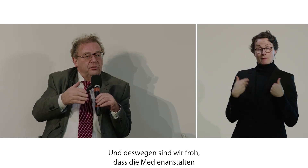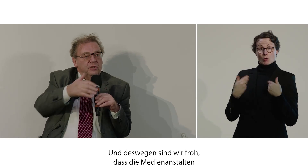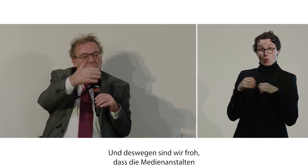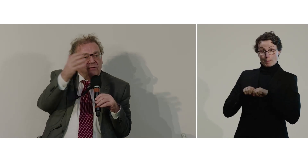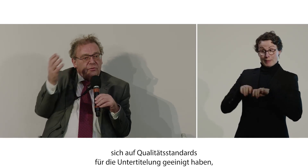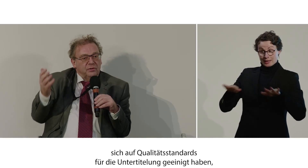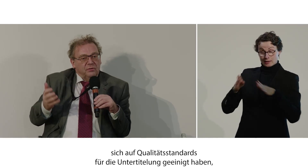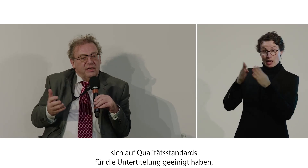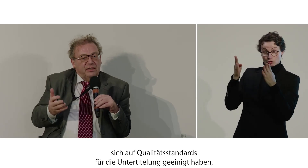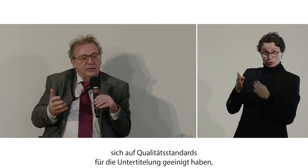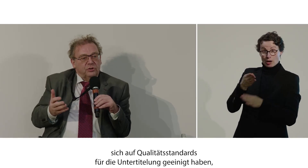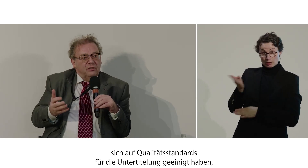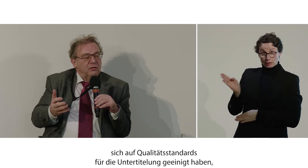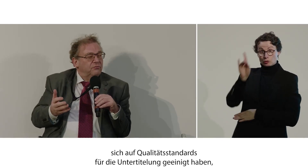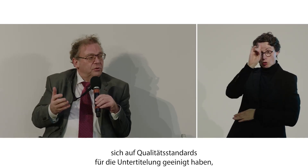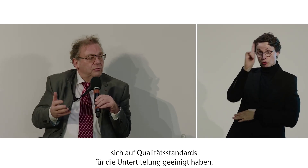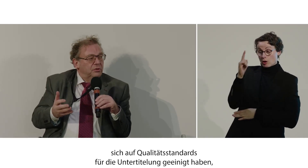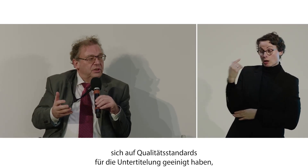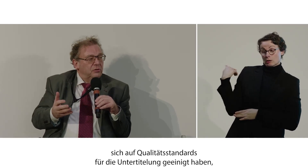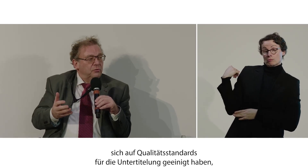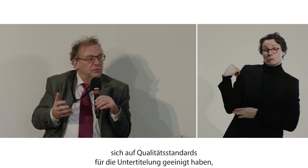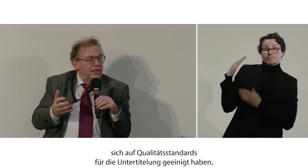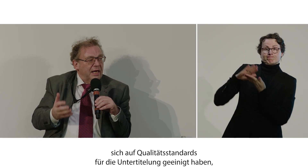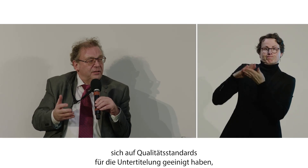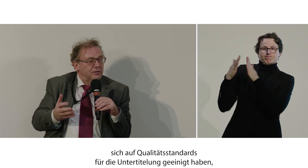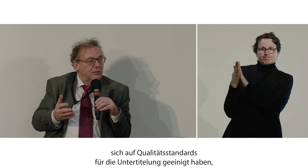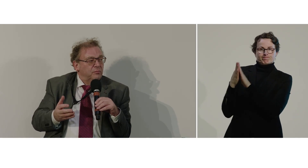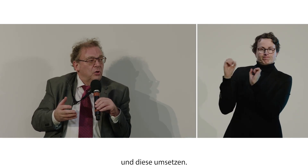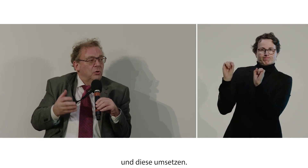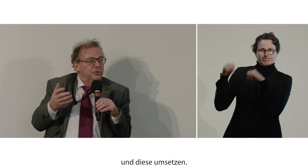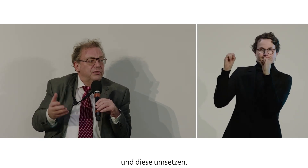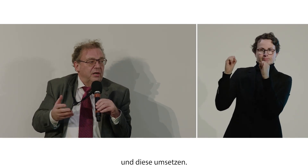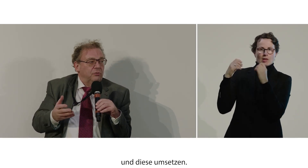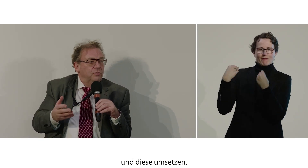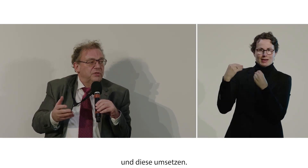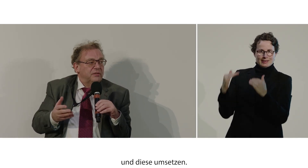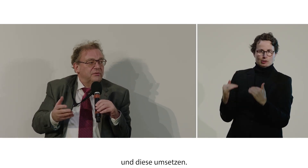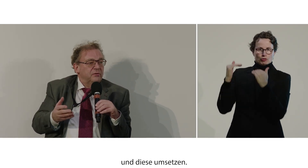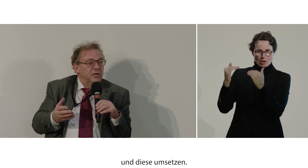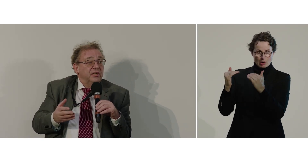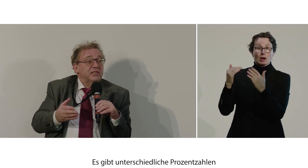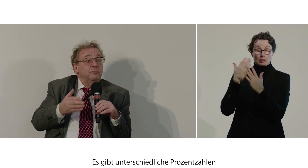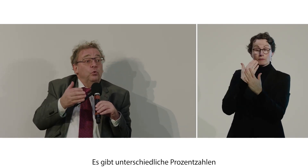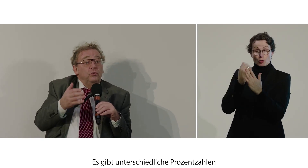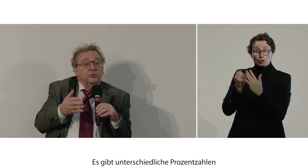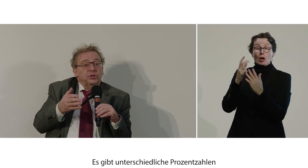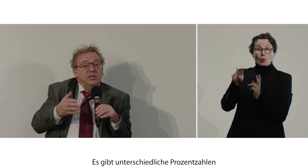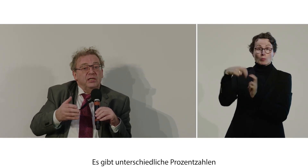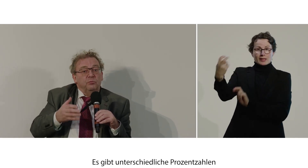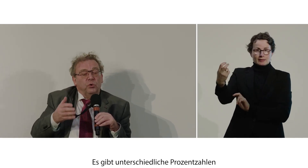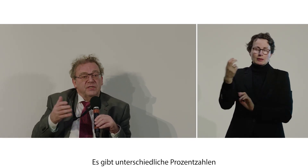die sich in Deutschland auf solchen Qualitätsstandorten die Untertitelung geeinigt haben, diese auch umsetzen. Es gibt